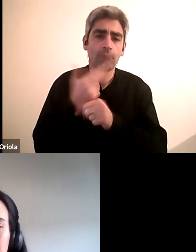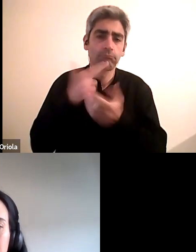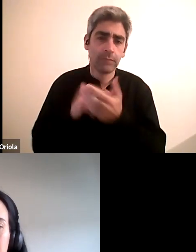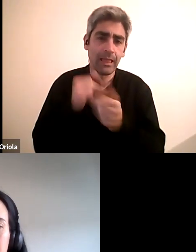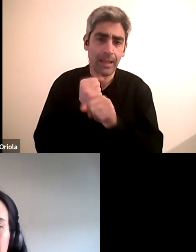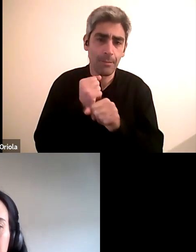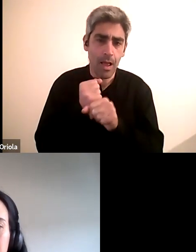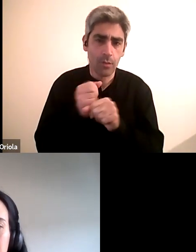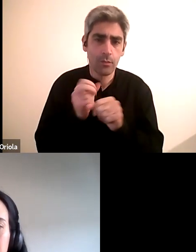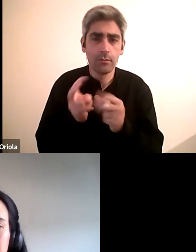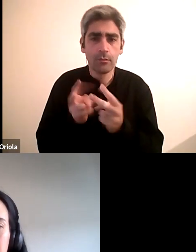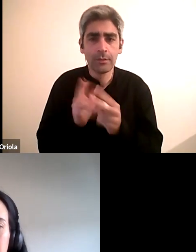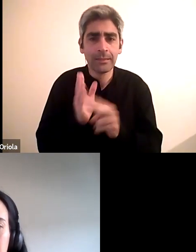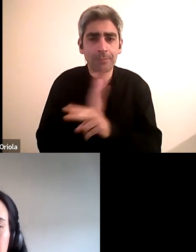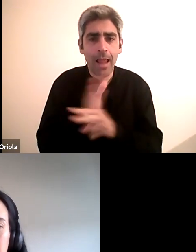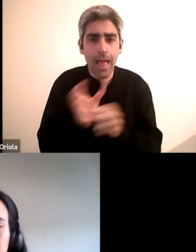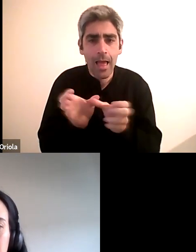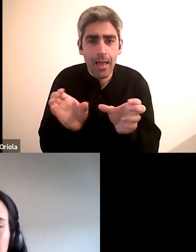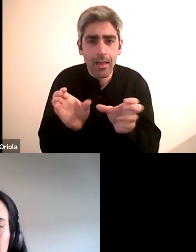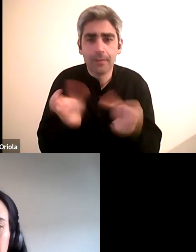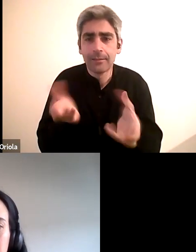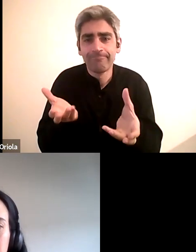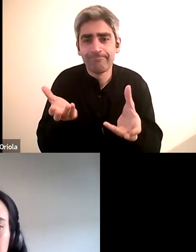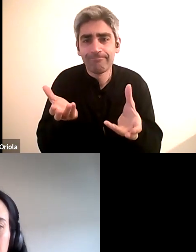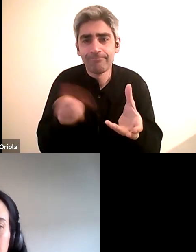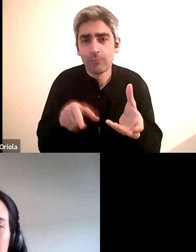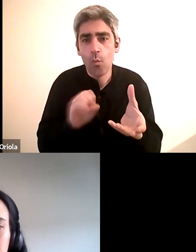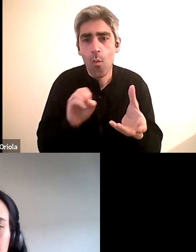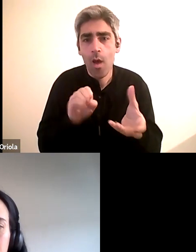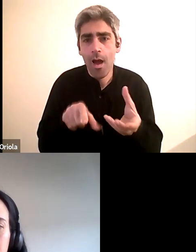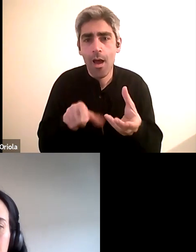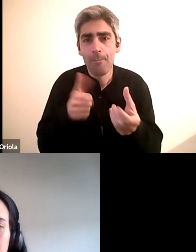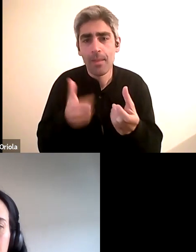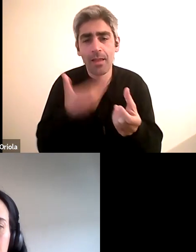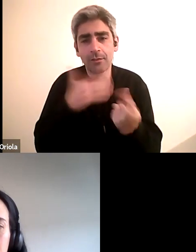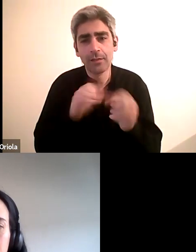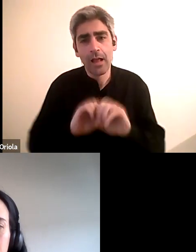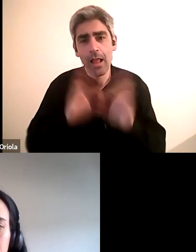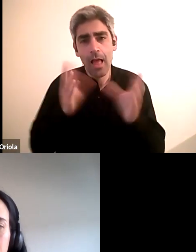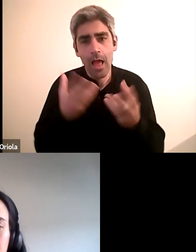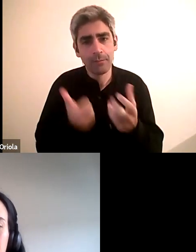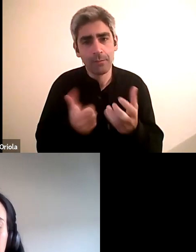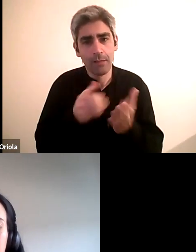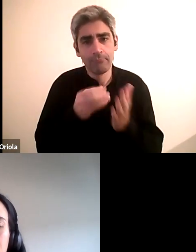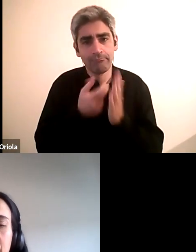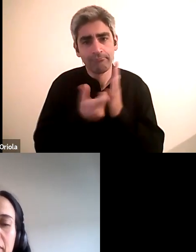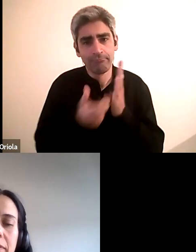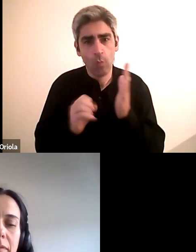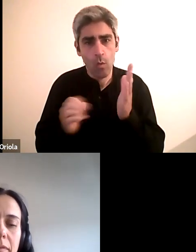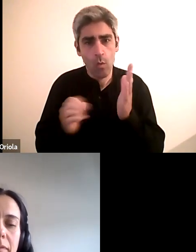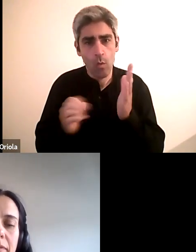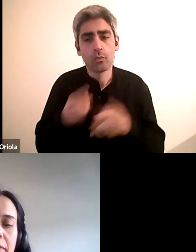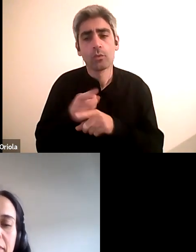laboral. Essa questão não está suficientemente ainda consolidada, porque este